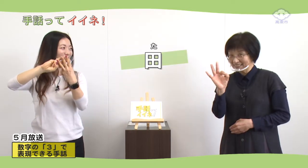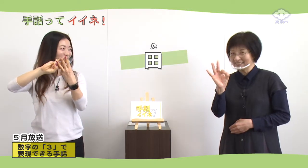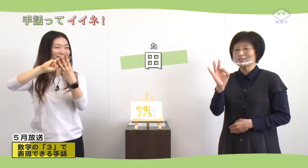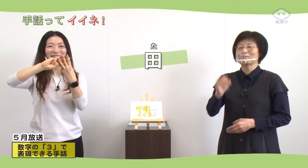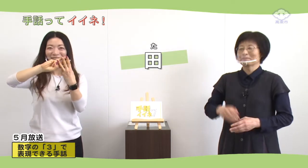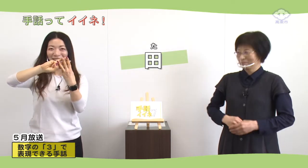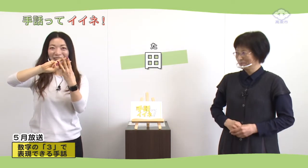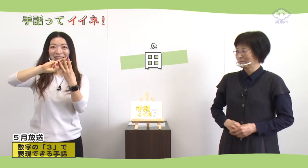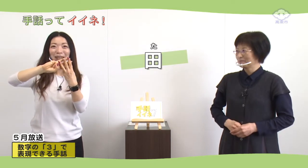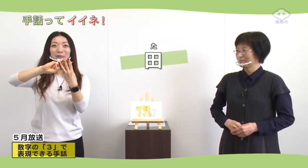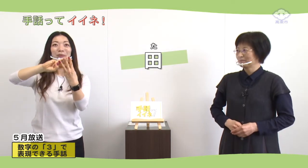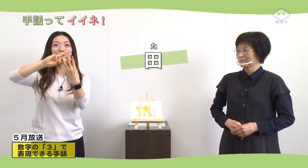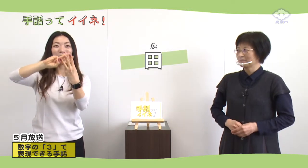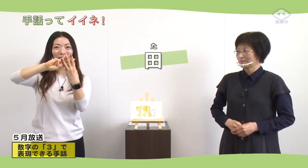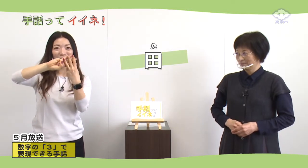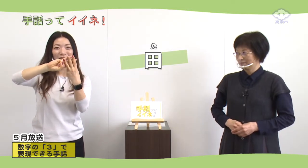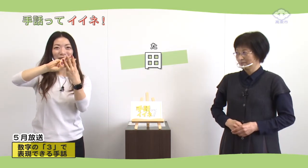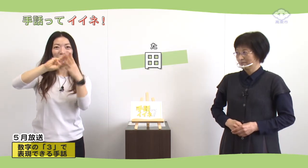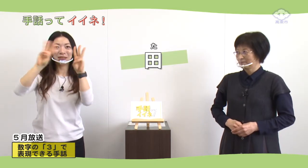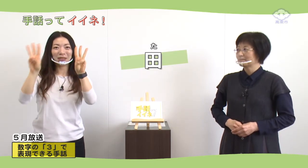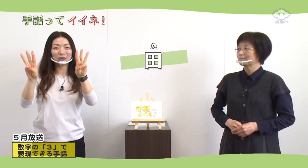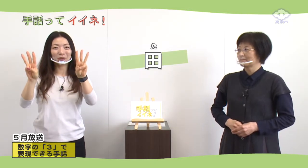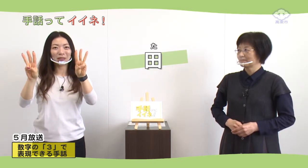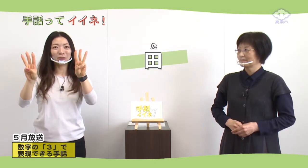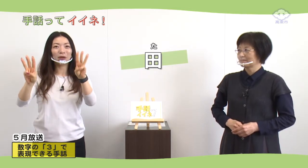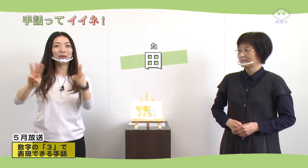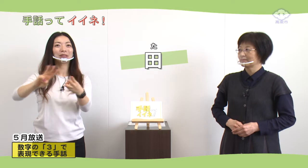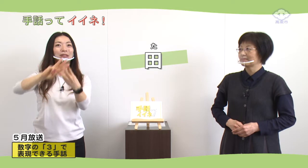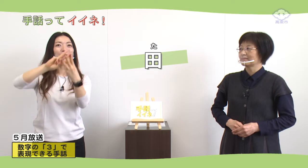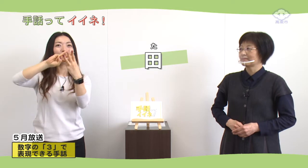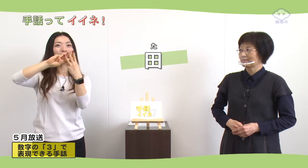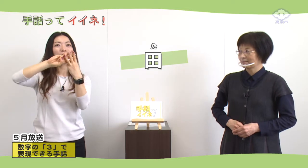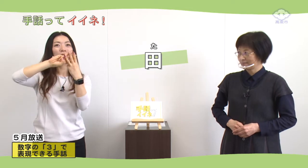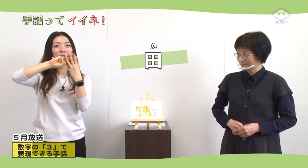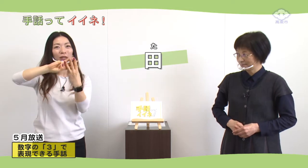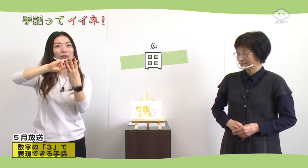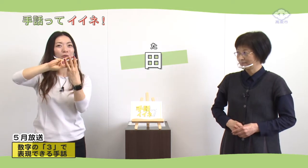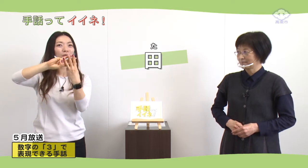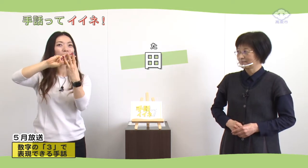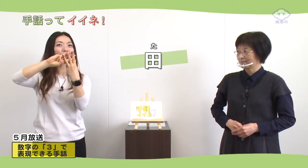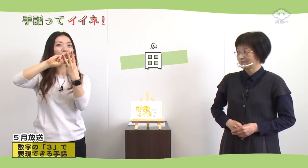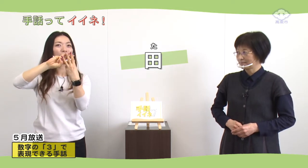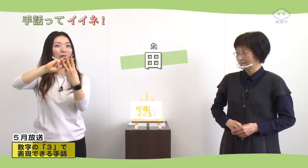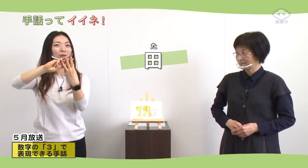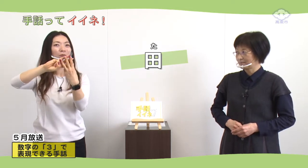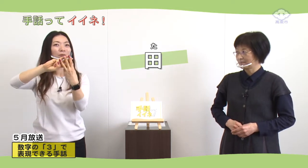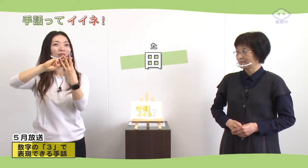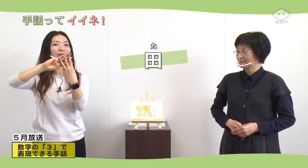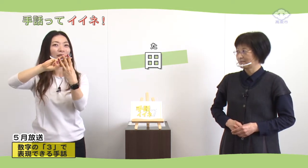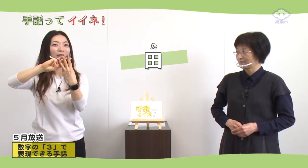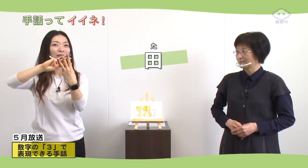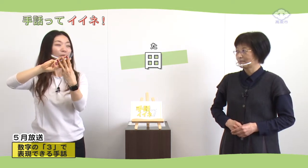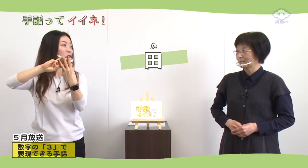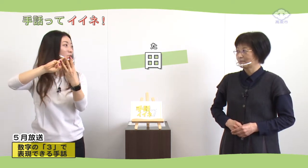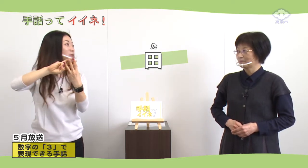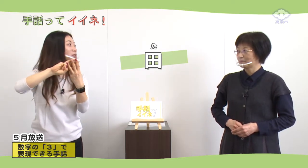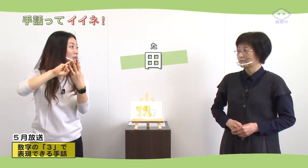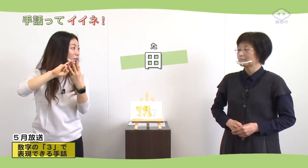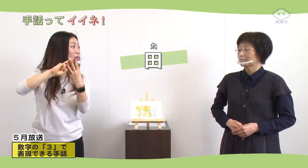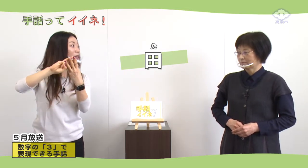。田んぼの田、3と3を合わせて田んぼの田ということなので、これも皆さんね、田んぼシーズンですし、